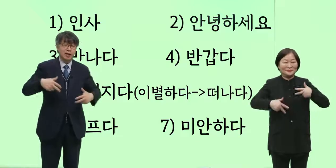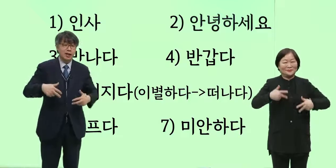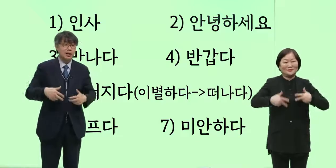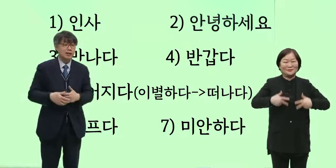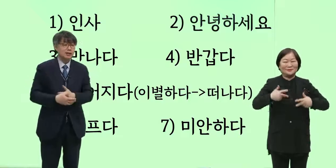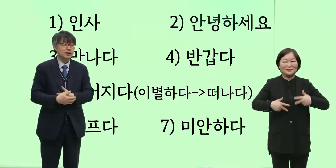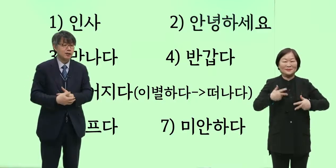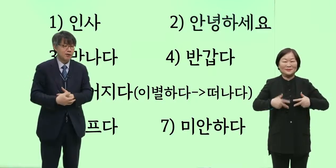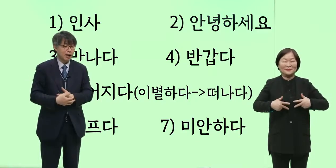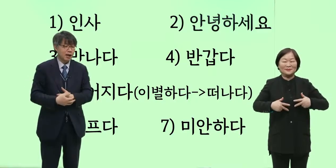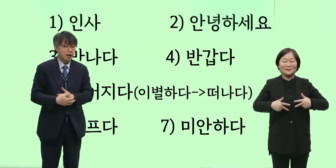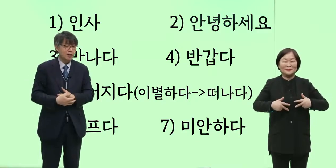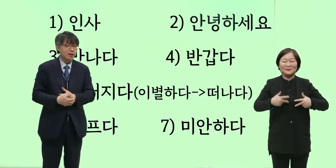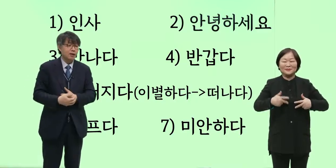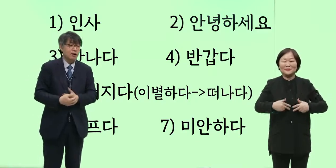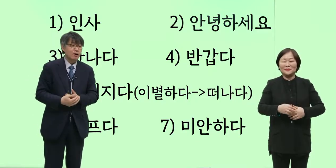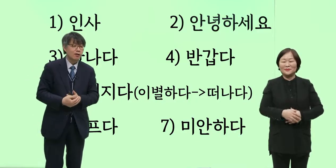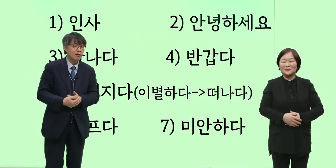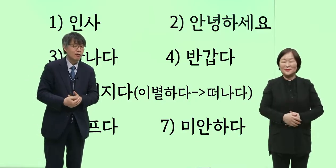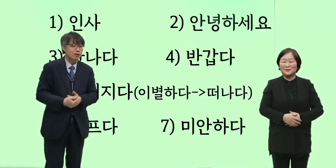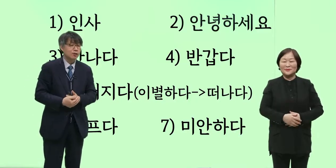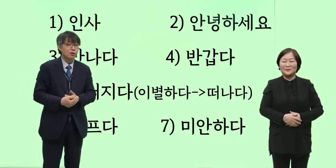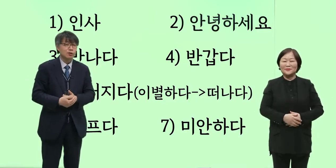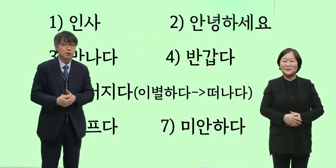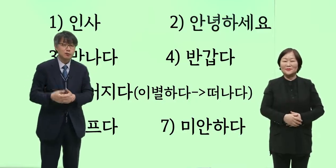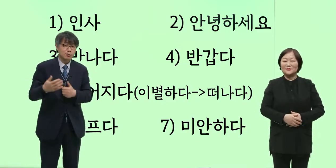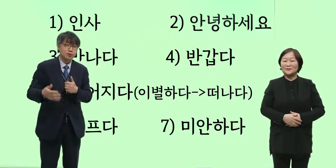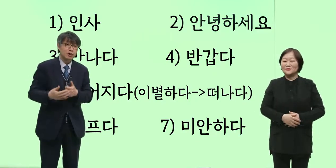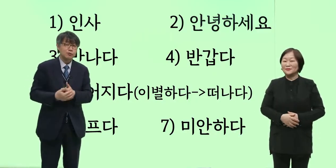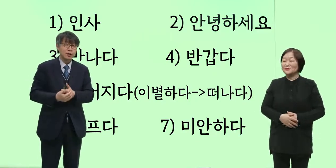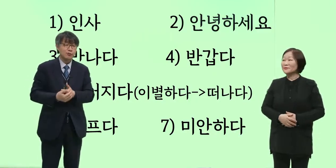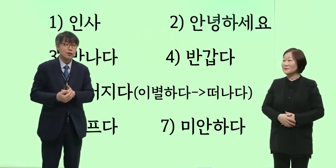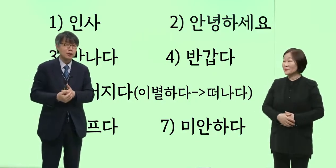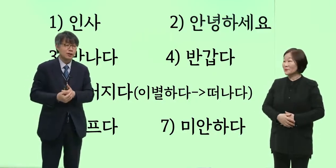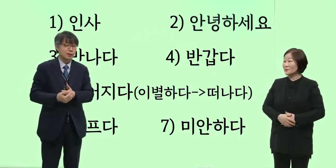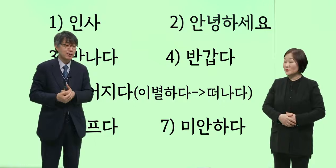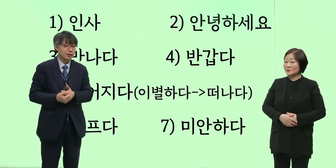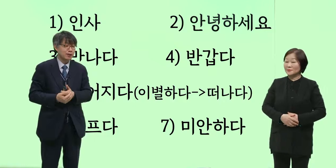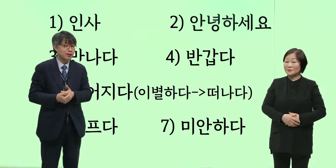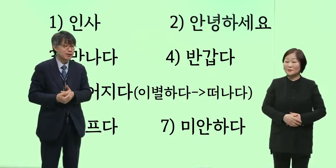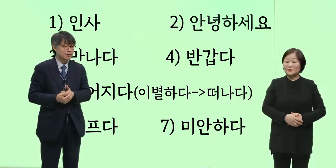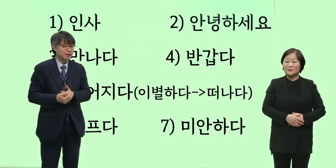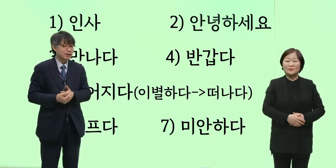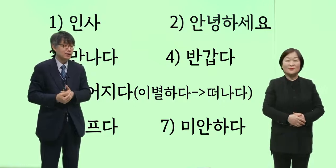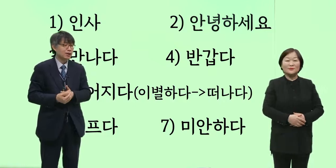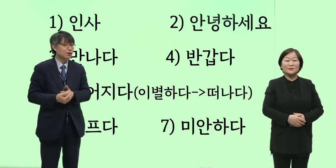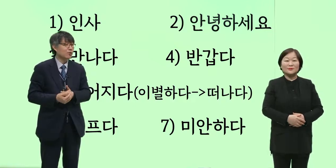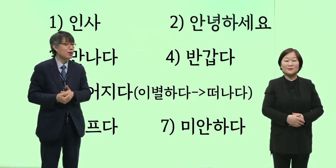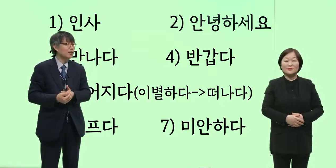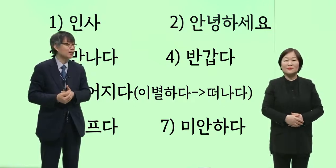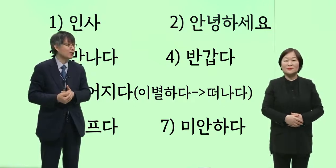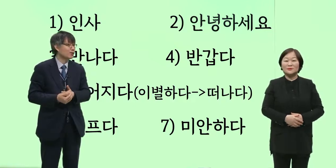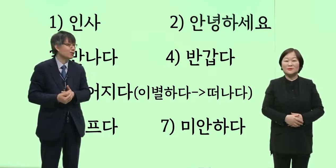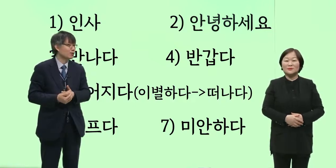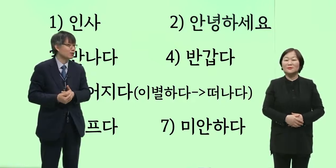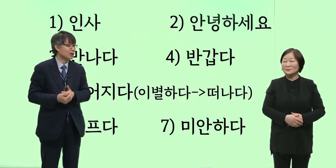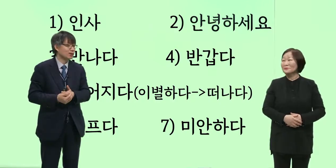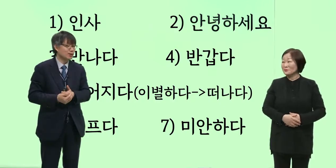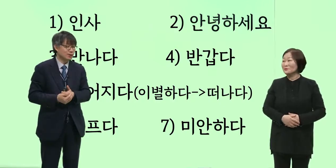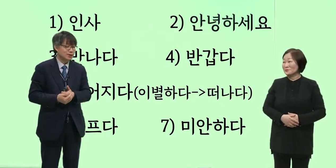지읒입니다. 즐겁다. 그리고 지난주에 피드백을 받아봤더니 저희가 너무 빨리 한다고 그래서